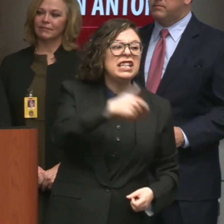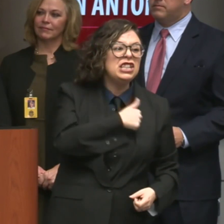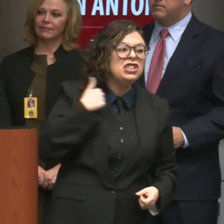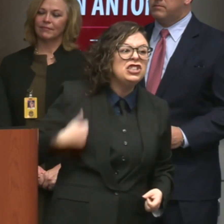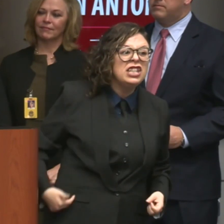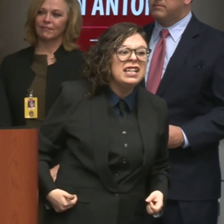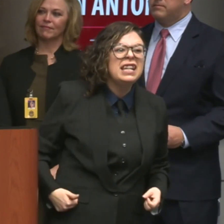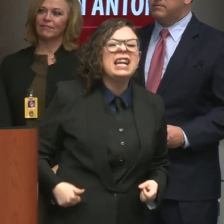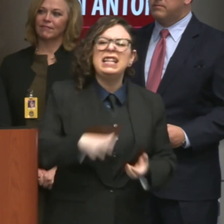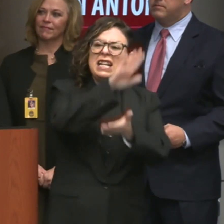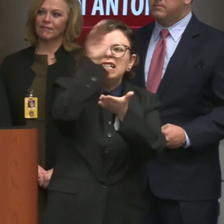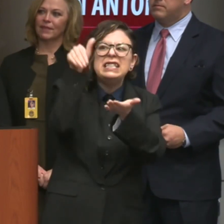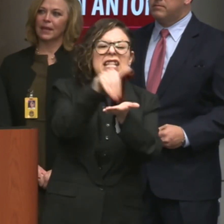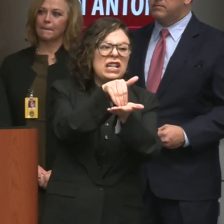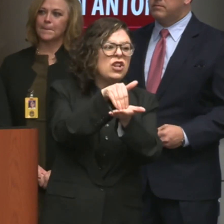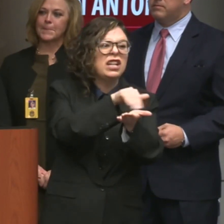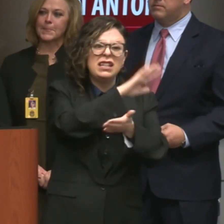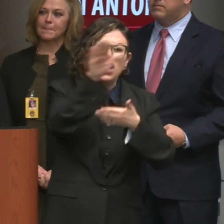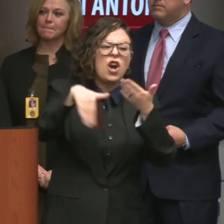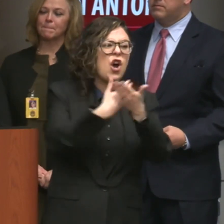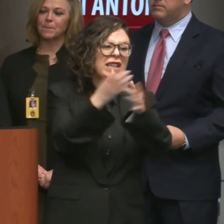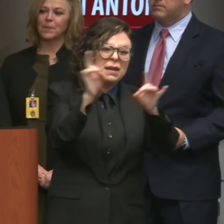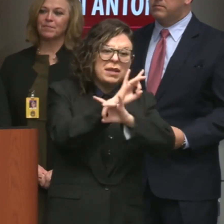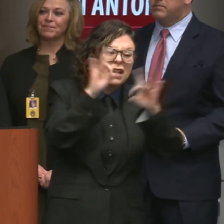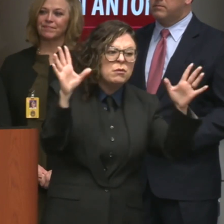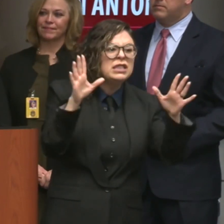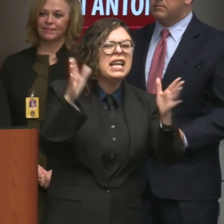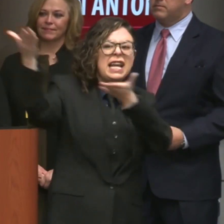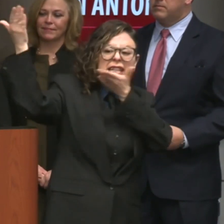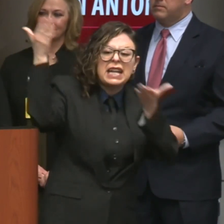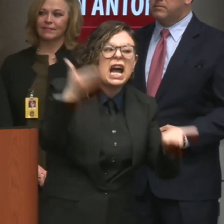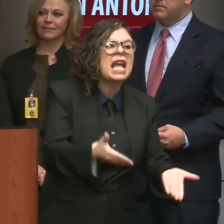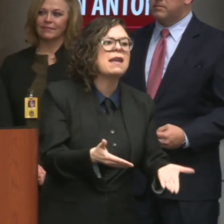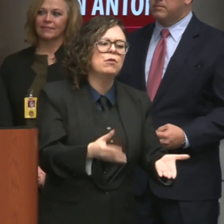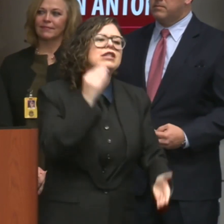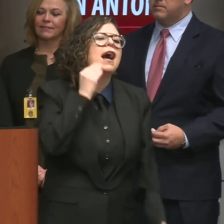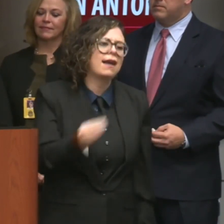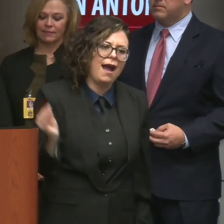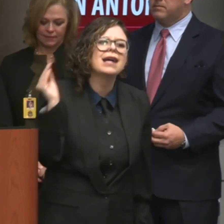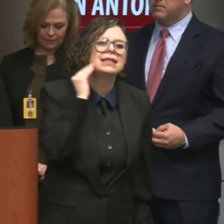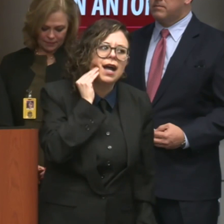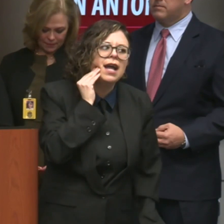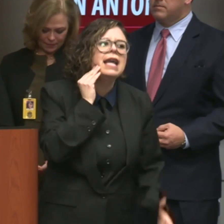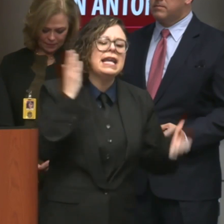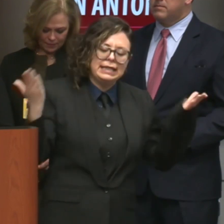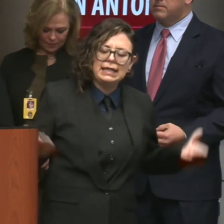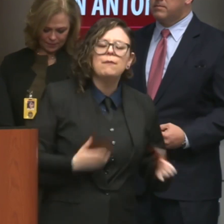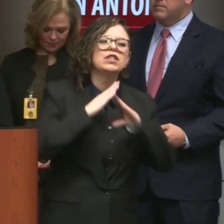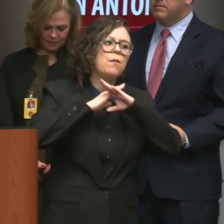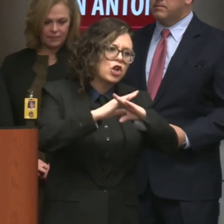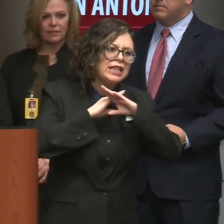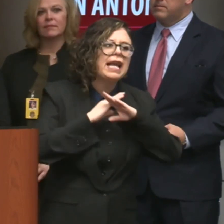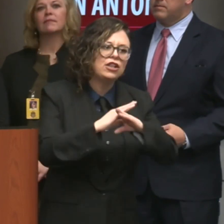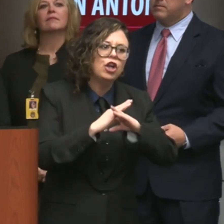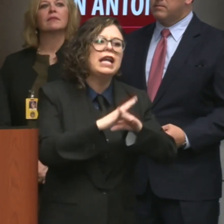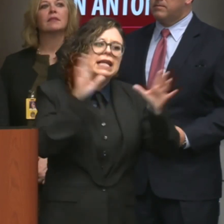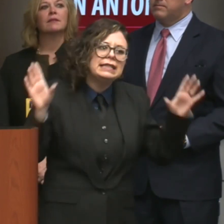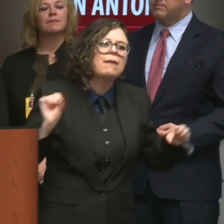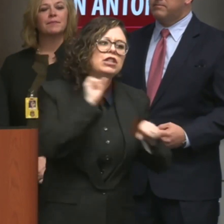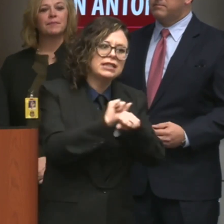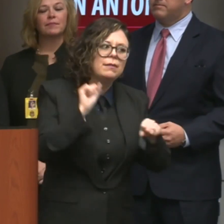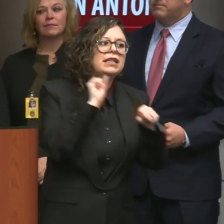el epicentro de toda la epidemia. Los trajimos a casa, los estamos protegiendo, estamos trabajando con